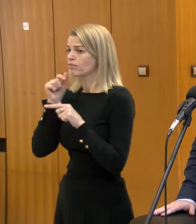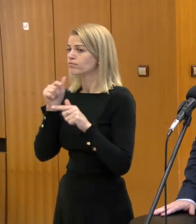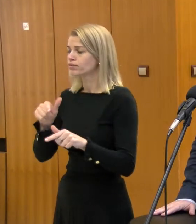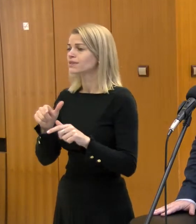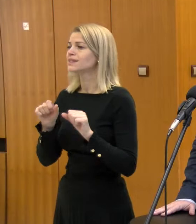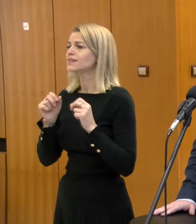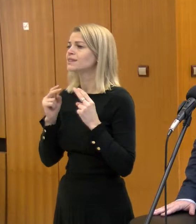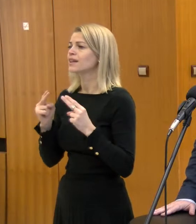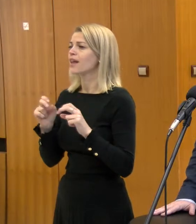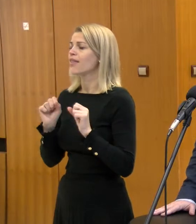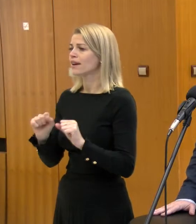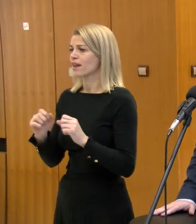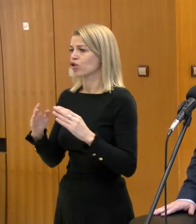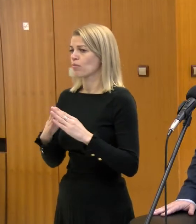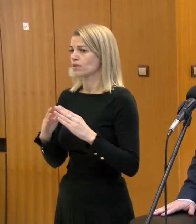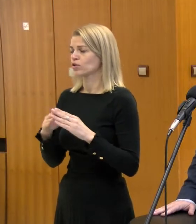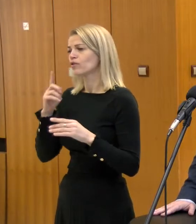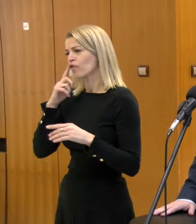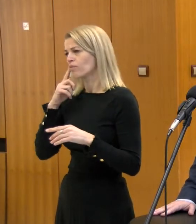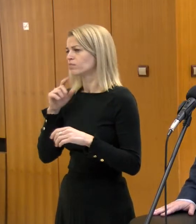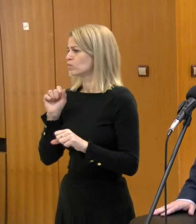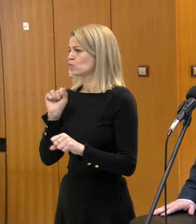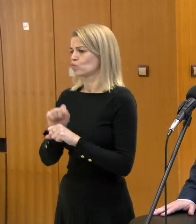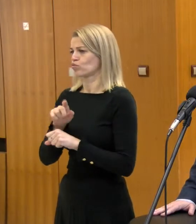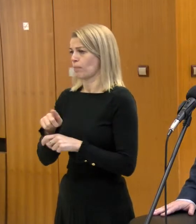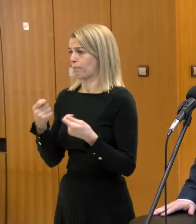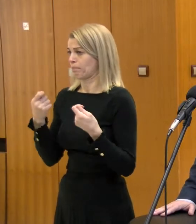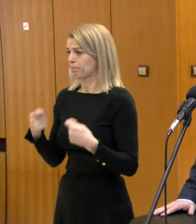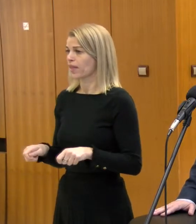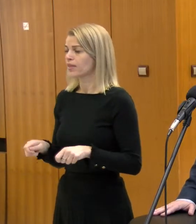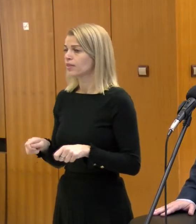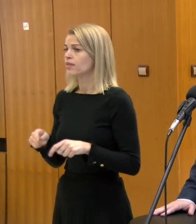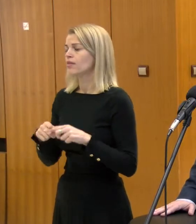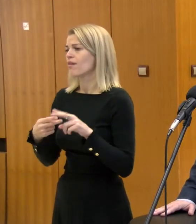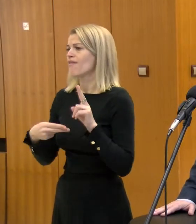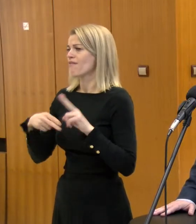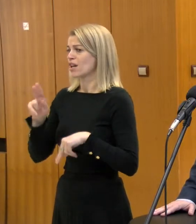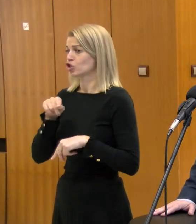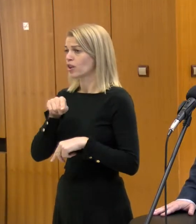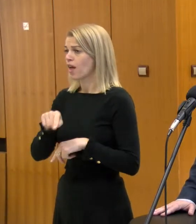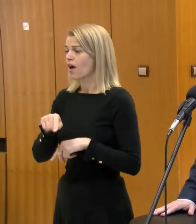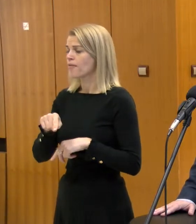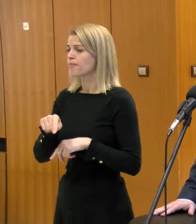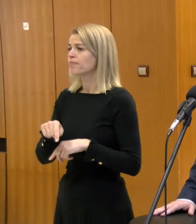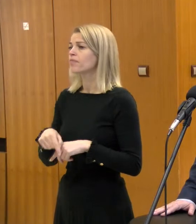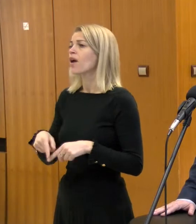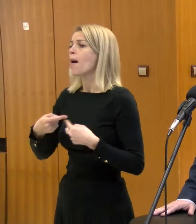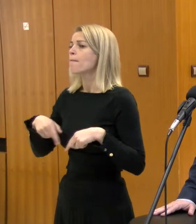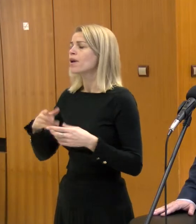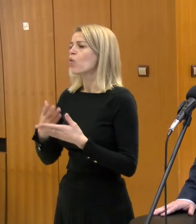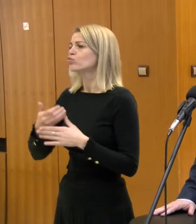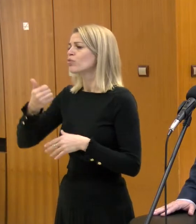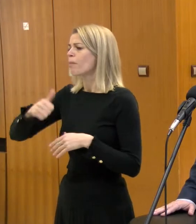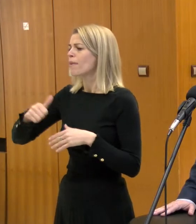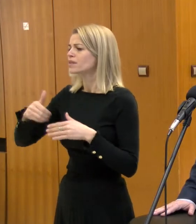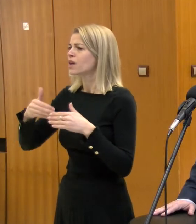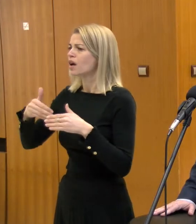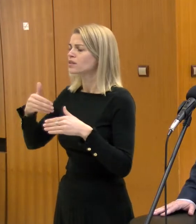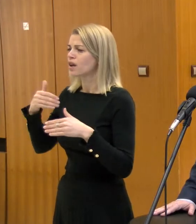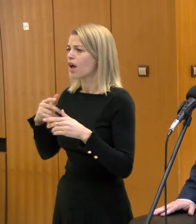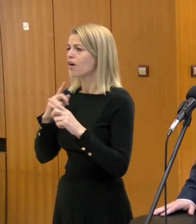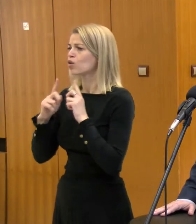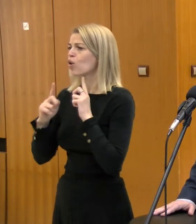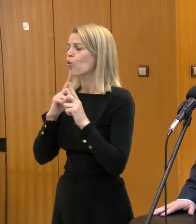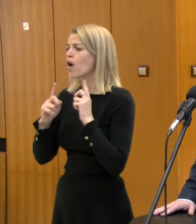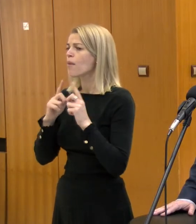domácnosti. Predpokladám, že najmä plyn, to znamená, to bude väčšina z toho a my už mesiace rokujeme,